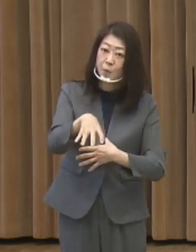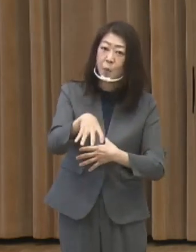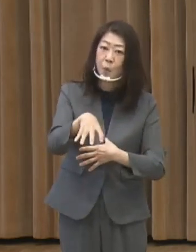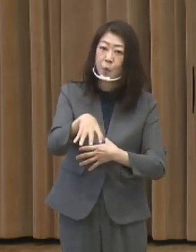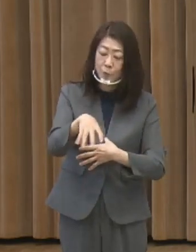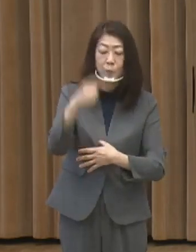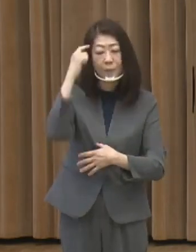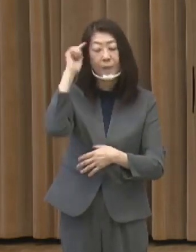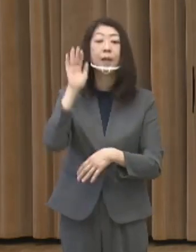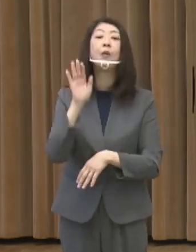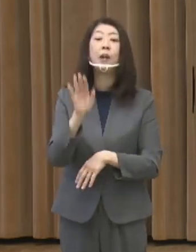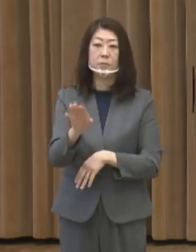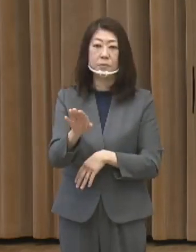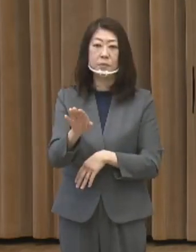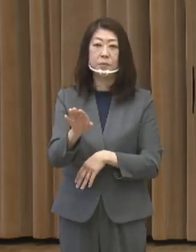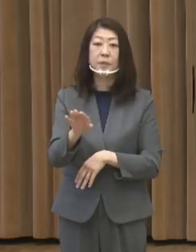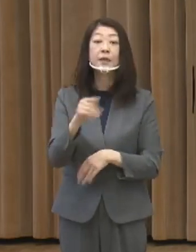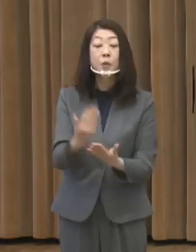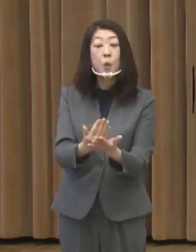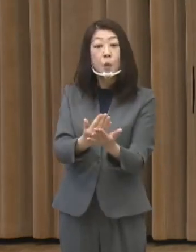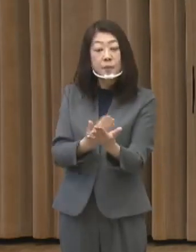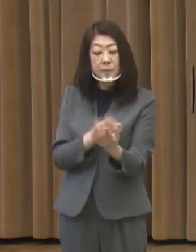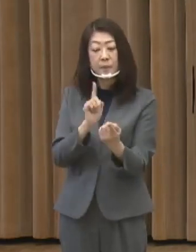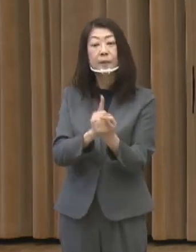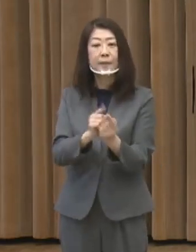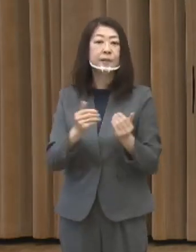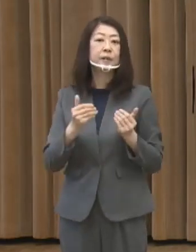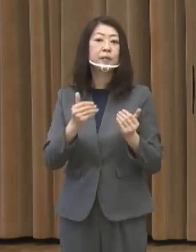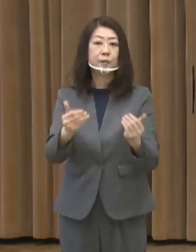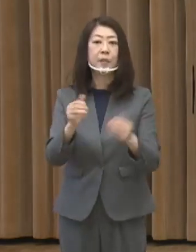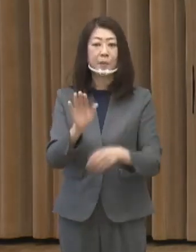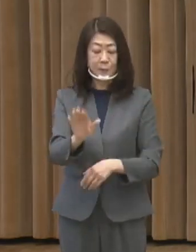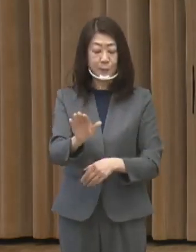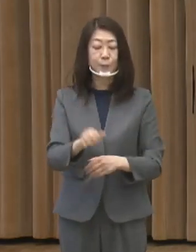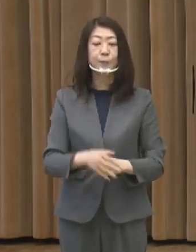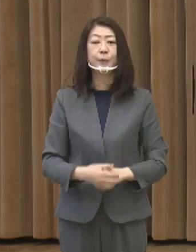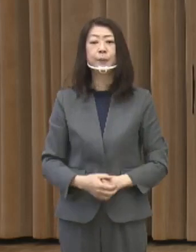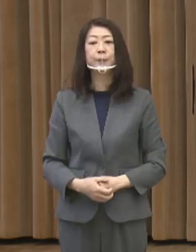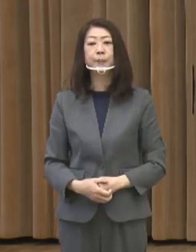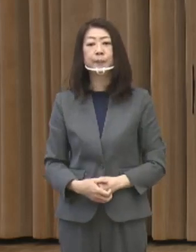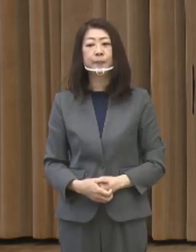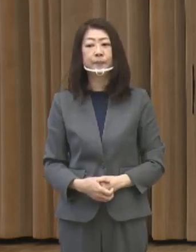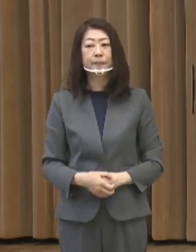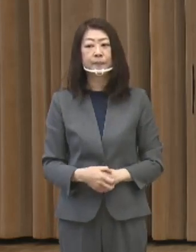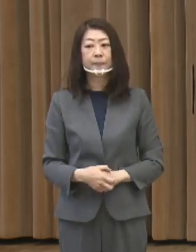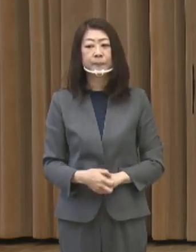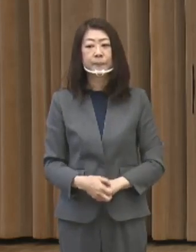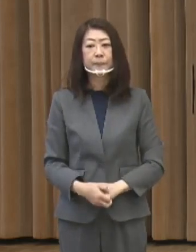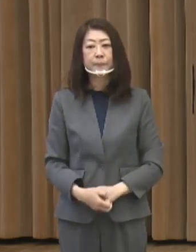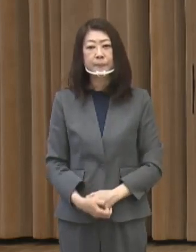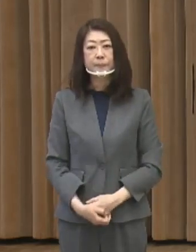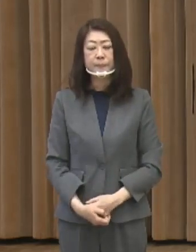認識をし、それを前提として対策を進めているつもりであります。 ありがとうございます。